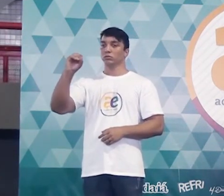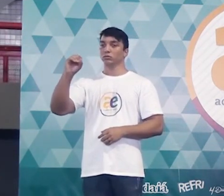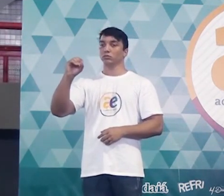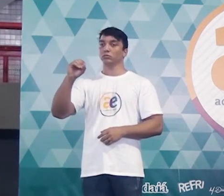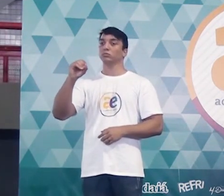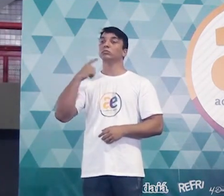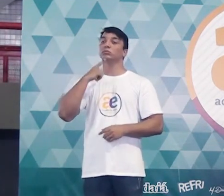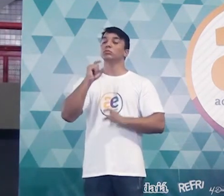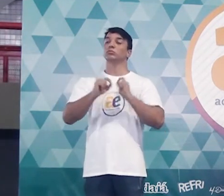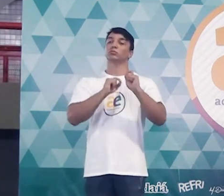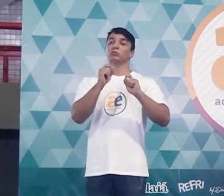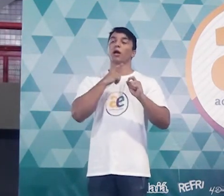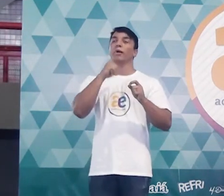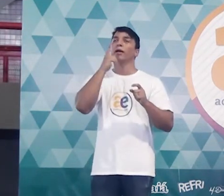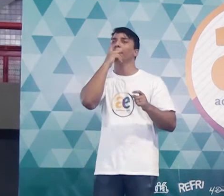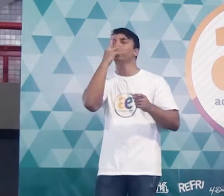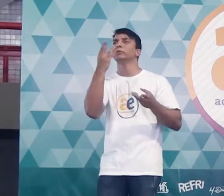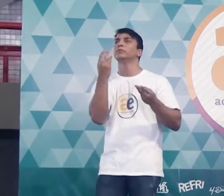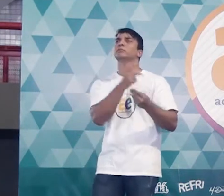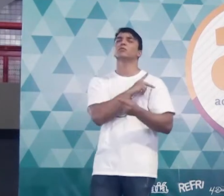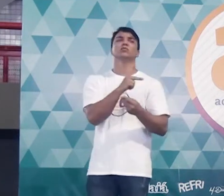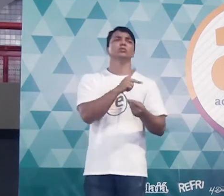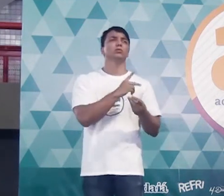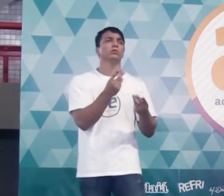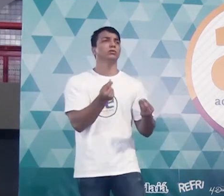Professor, mas não tem aqueles